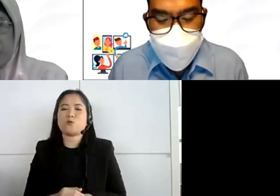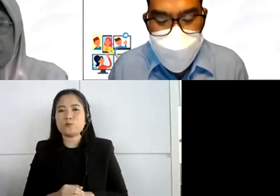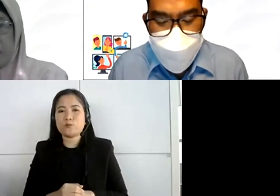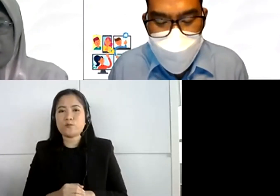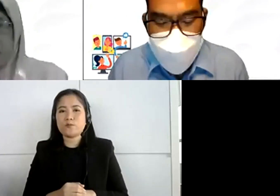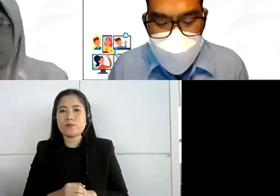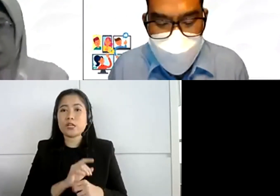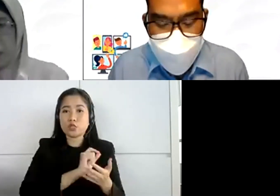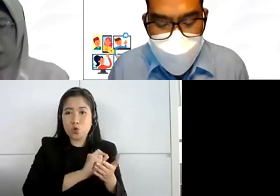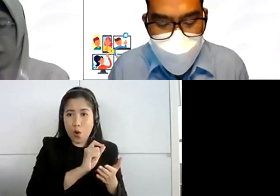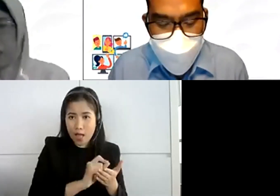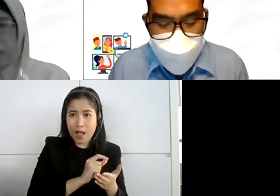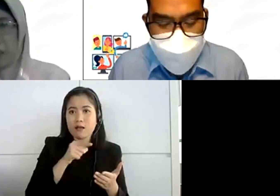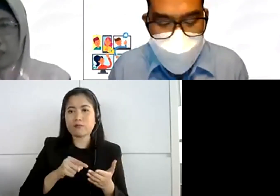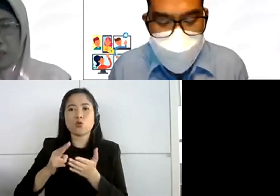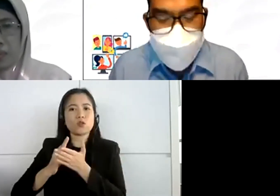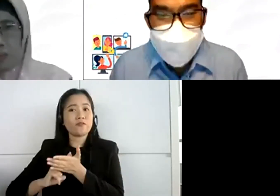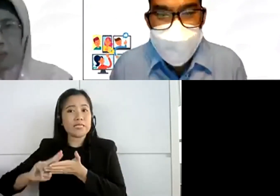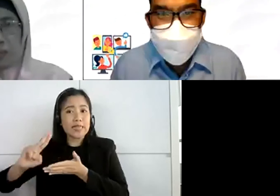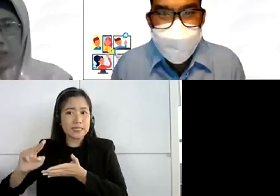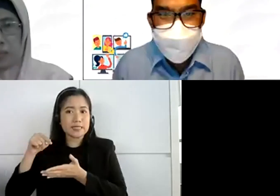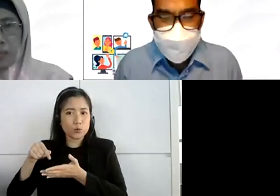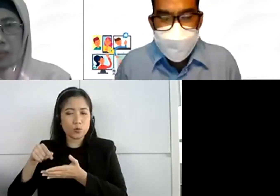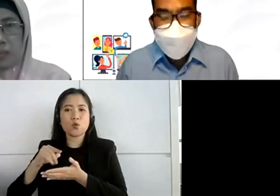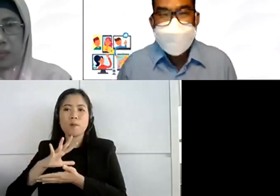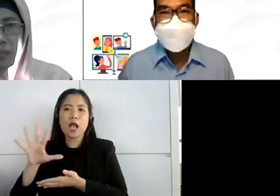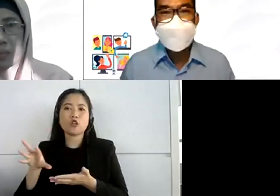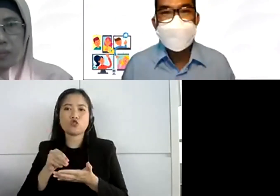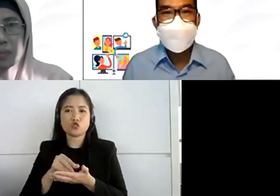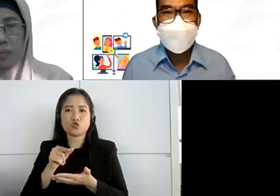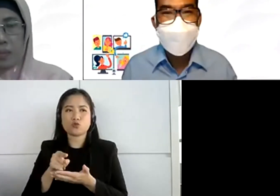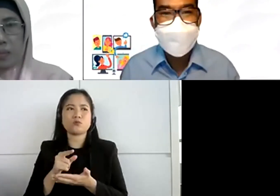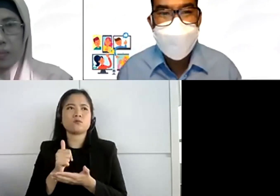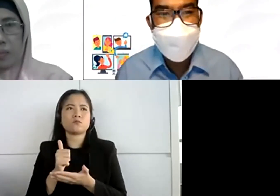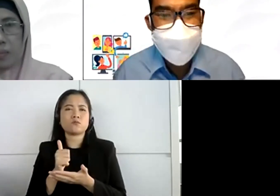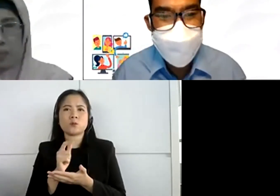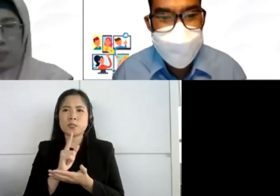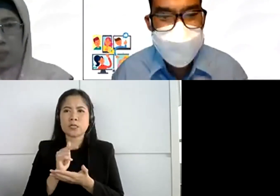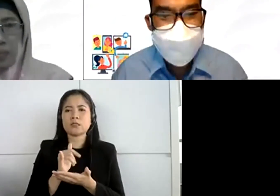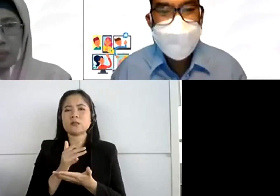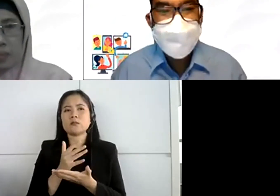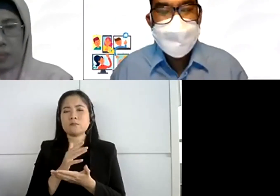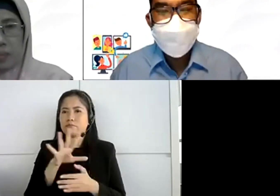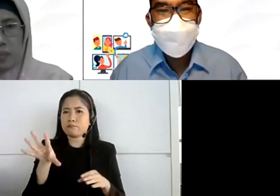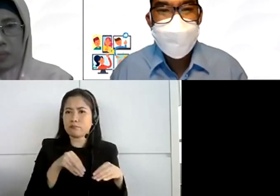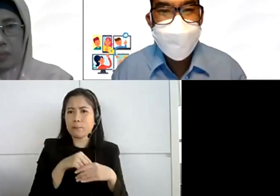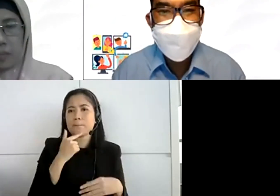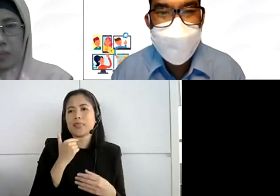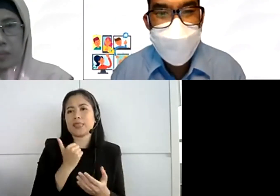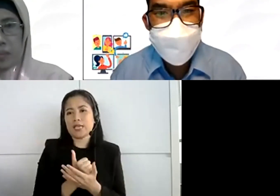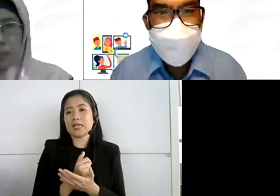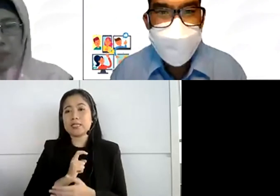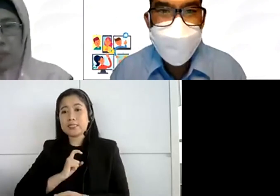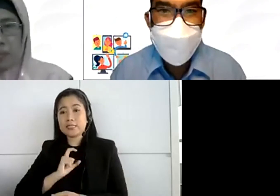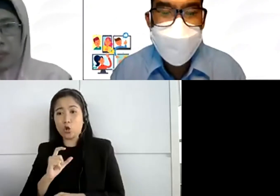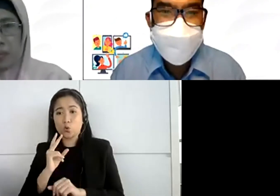tinggi juga merupakan komponen masyarakat yang partisipasinya akan sangat penting. Jadi calon tenaga pendidik